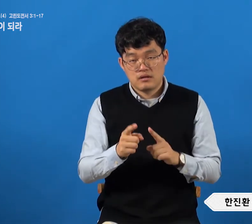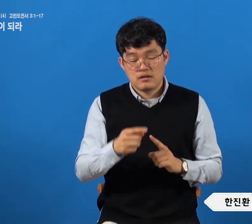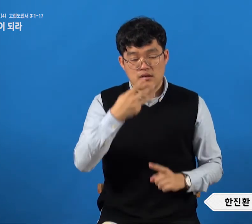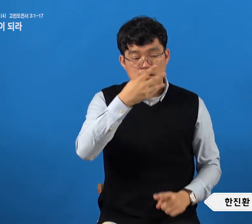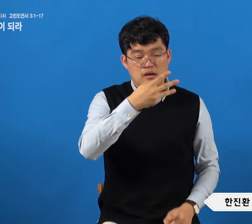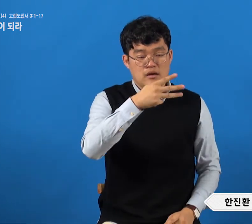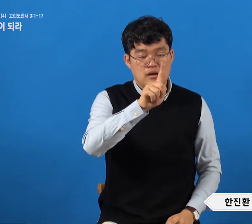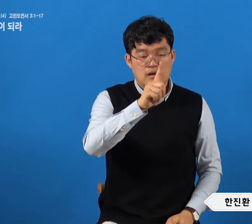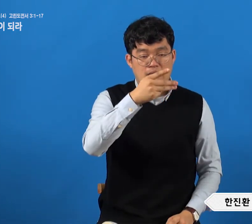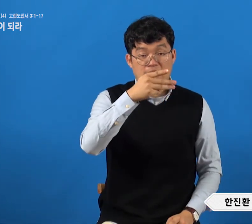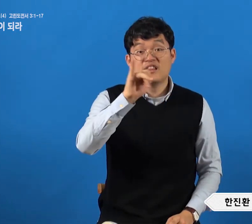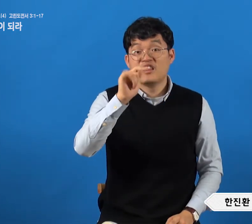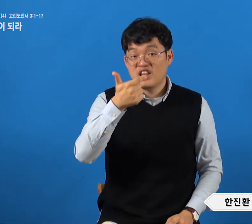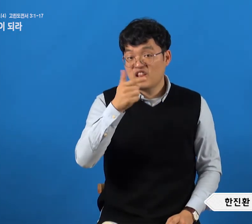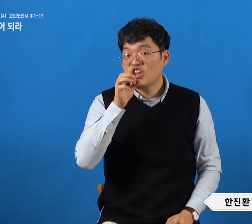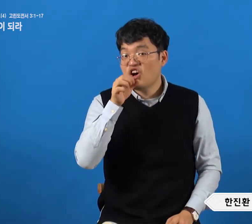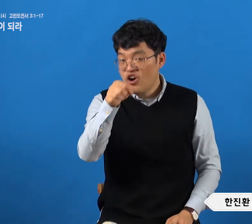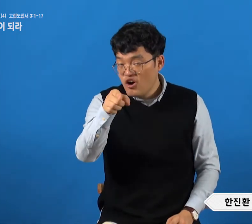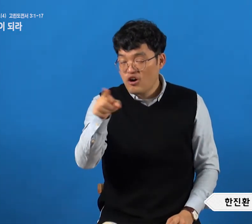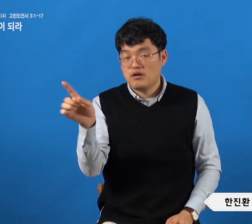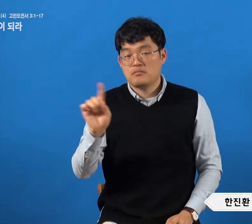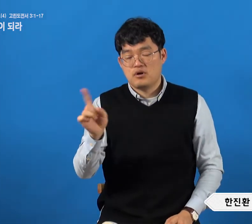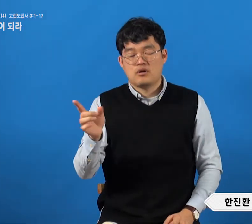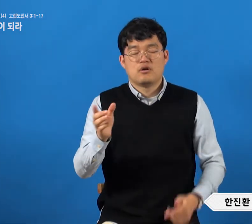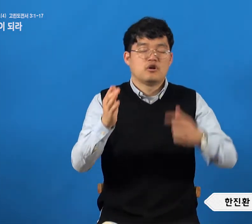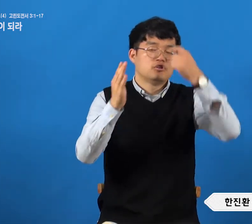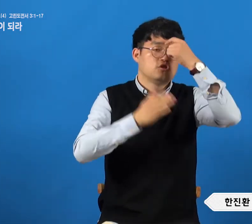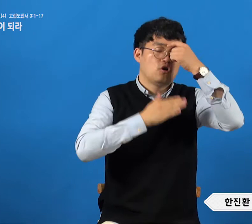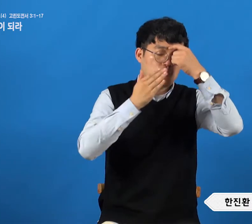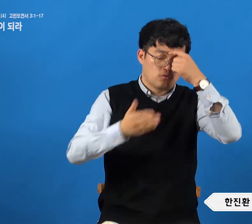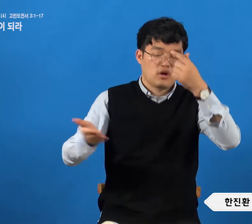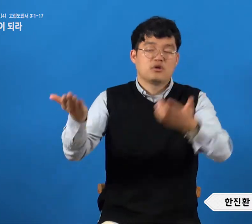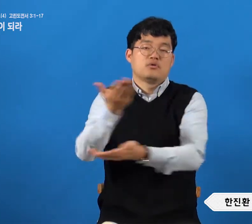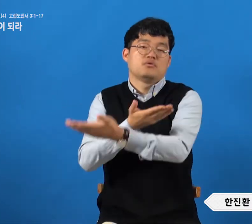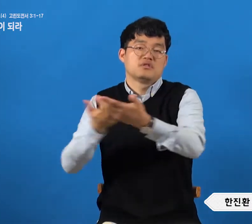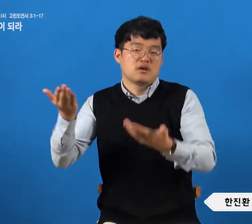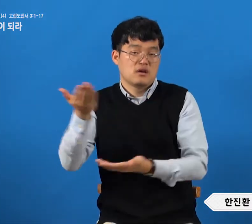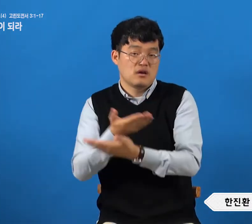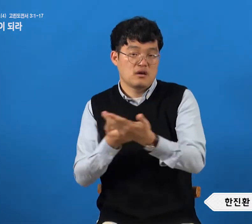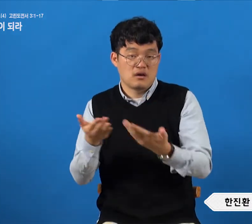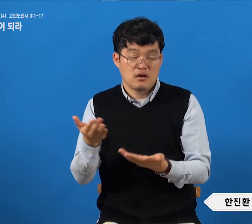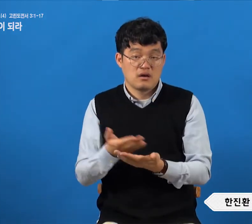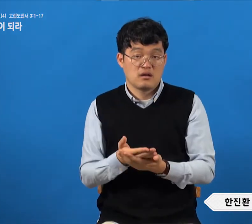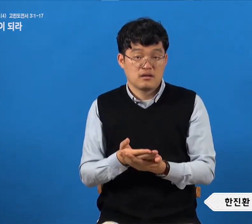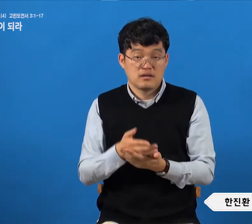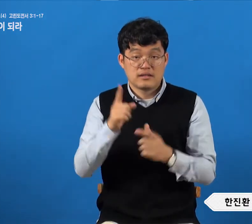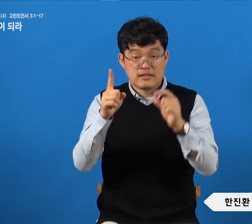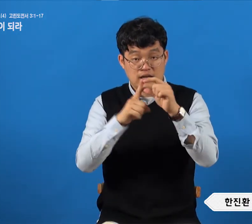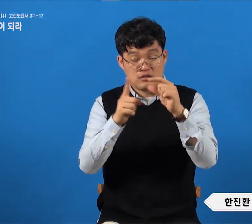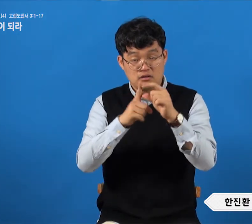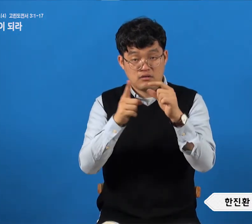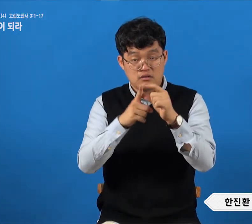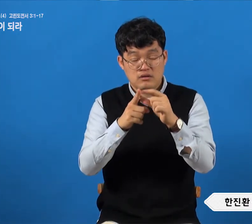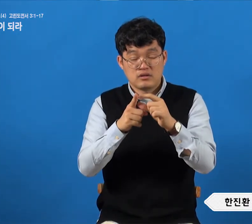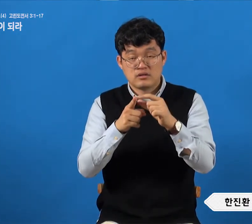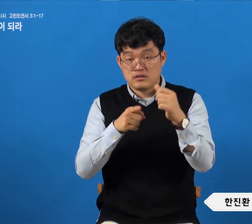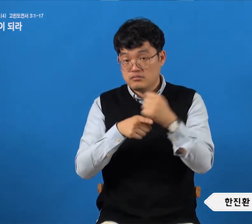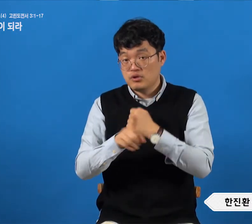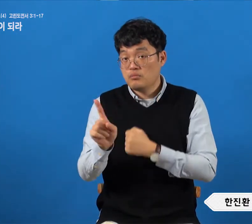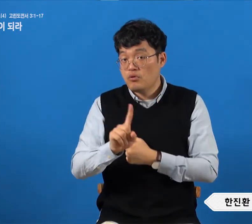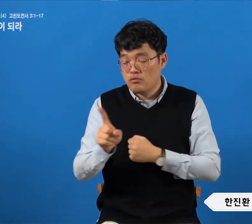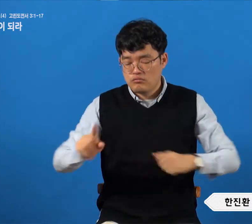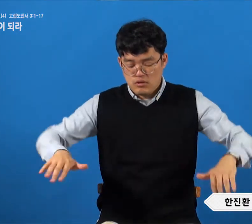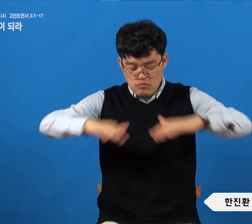sanctorum, 성도의 교제. 그 communio sanctorum, 성도의 교제라는 말은